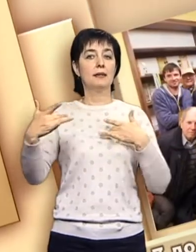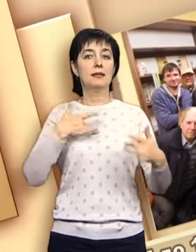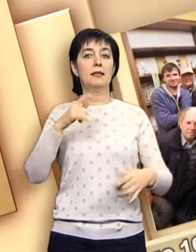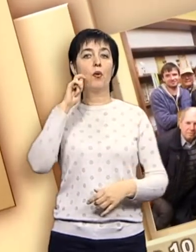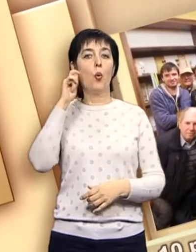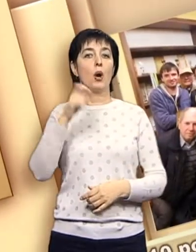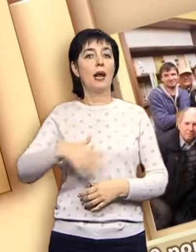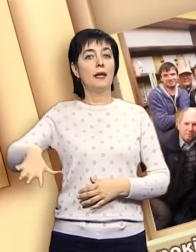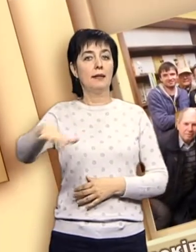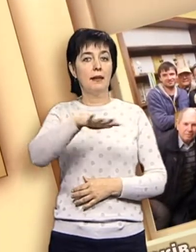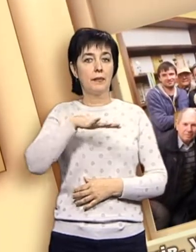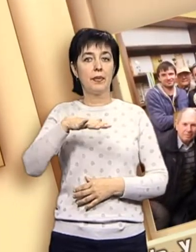Початок свята о 10-й годині.